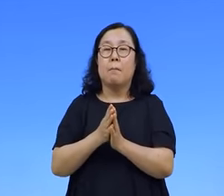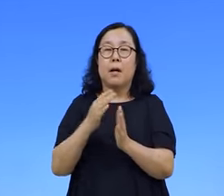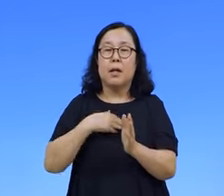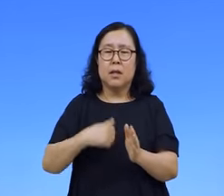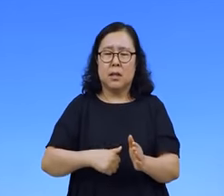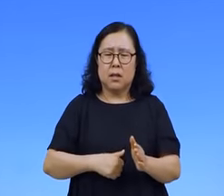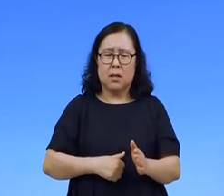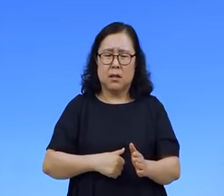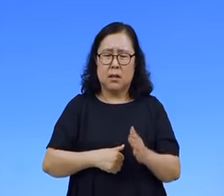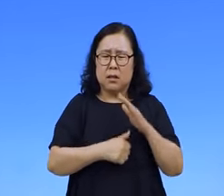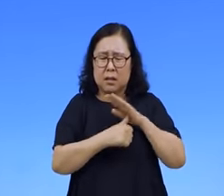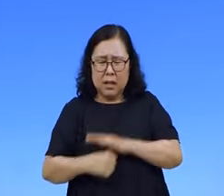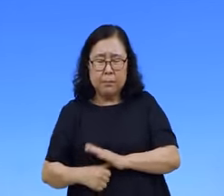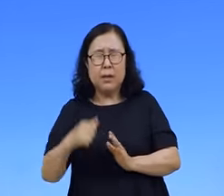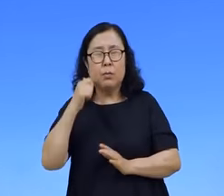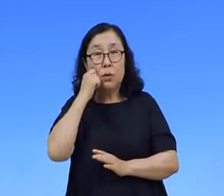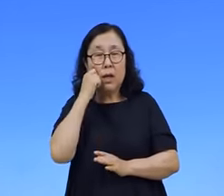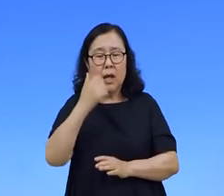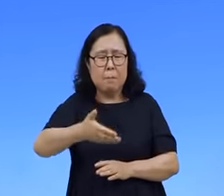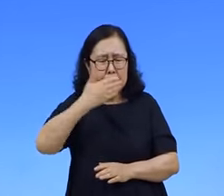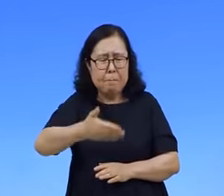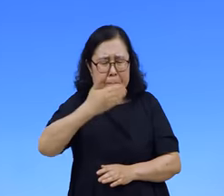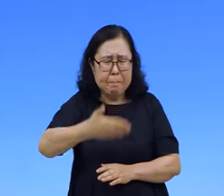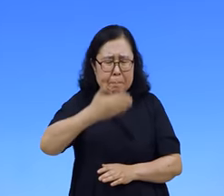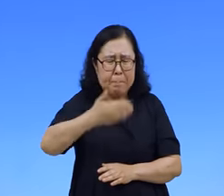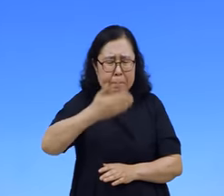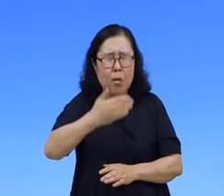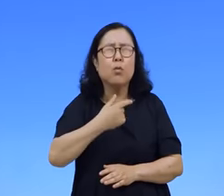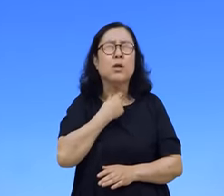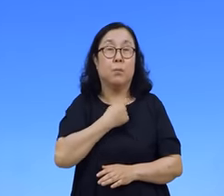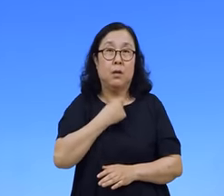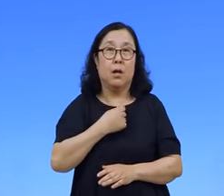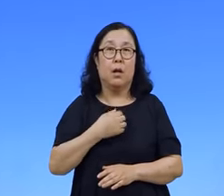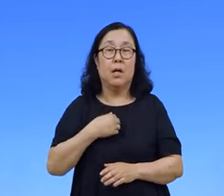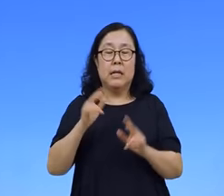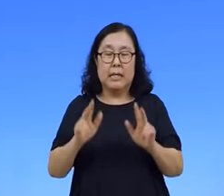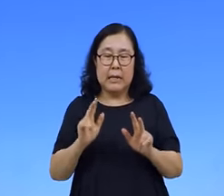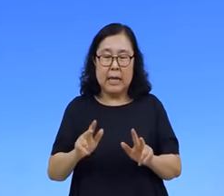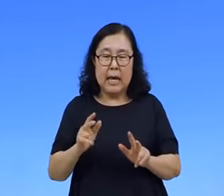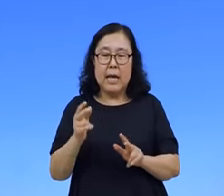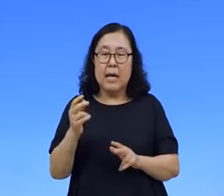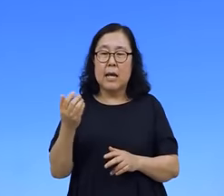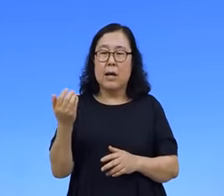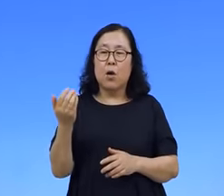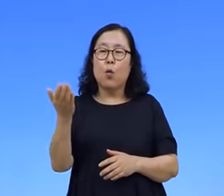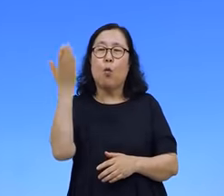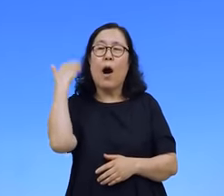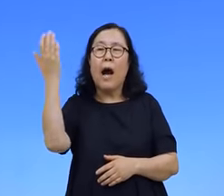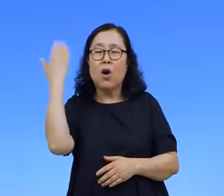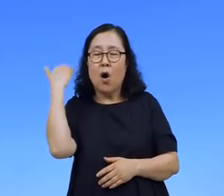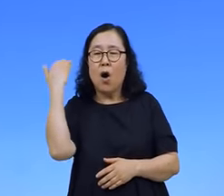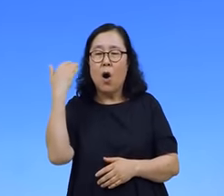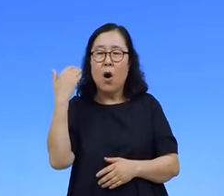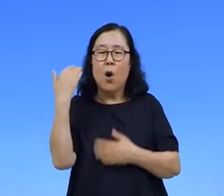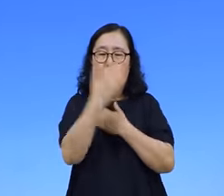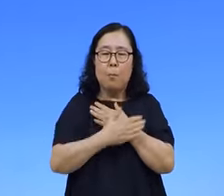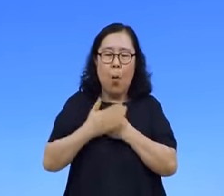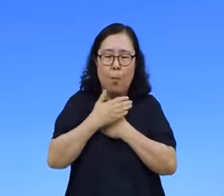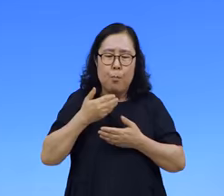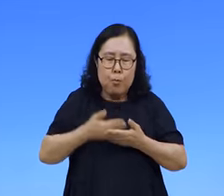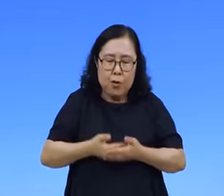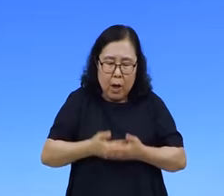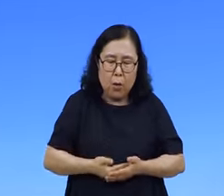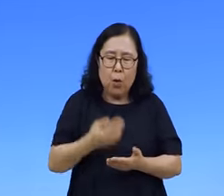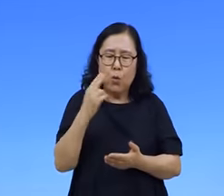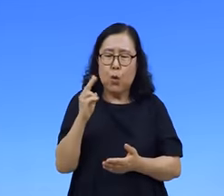그러냐? 뇌가 지금 막 강력하게 명령을 내린대요. 다이어트 이전의 체중으로 돌아가야 된다. 그래서 막